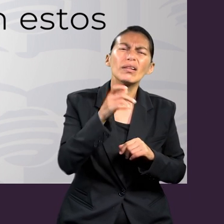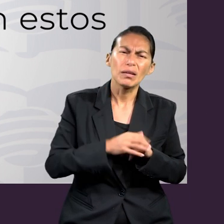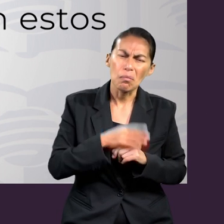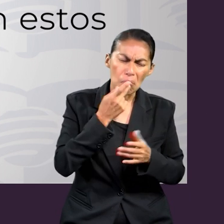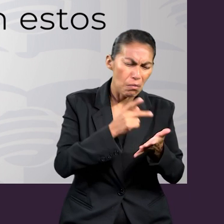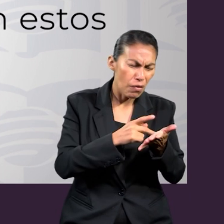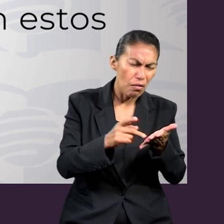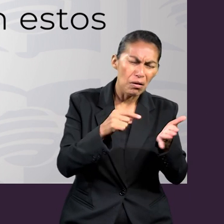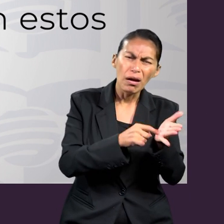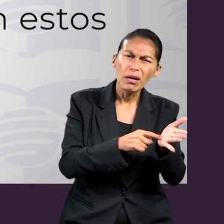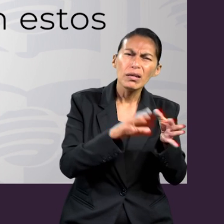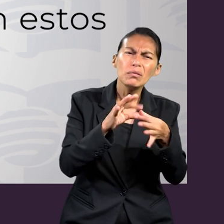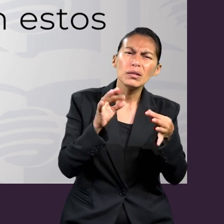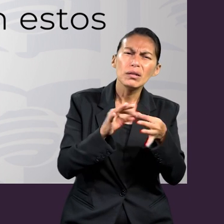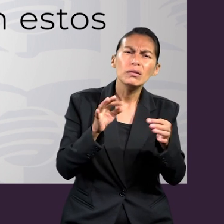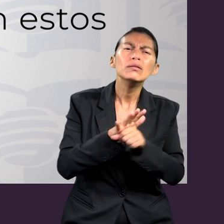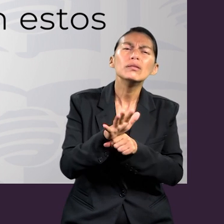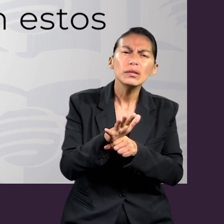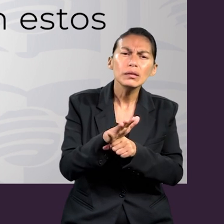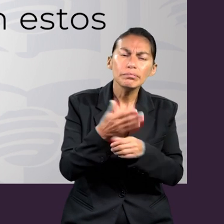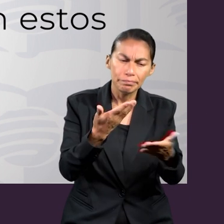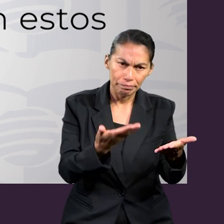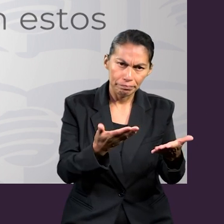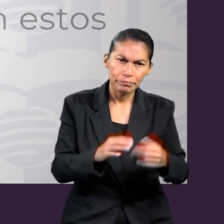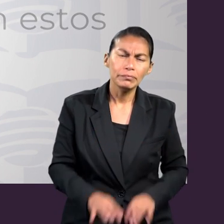enfatizar el apóstol Pablo con estos versículos?